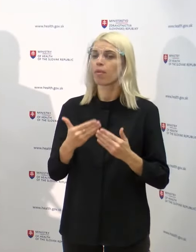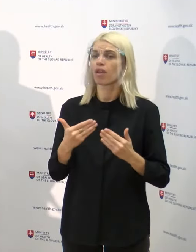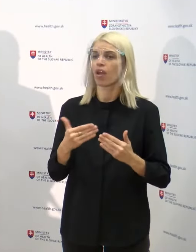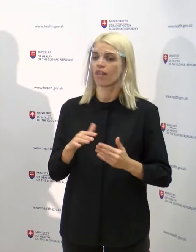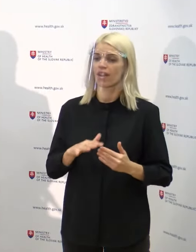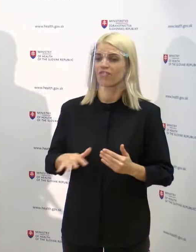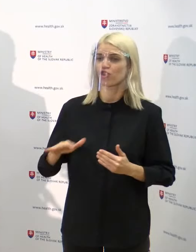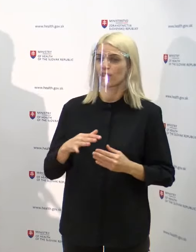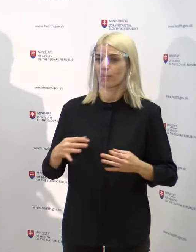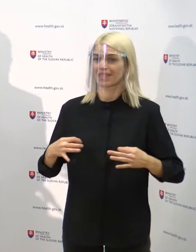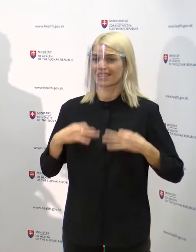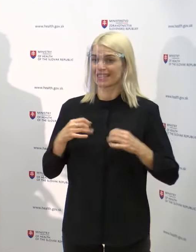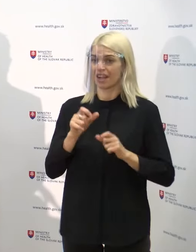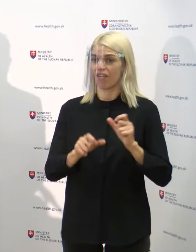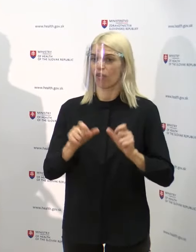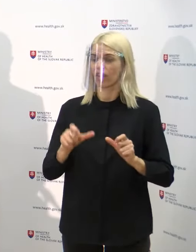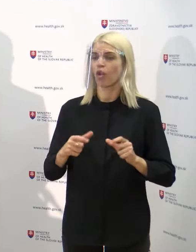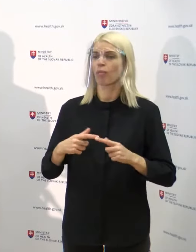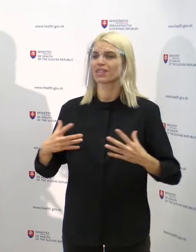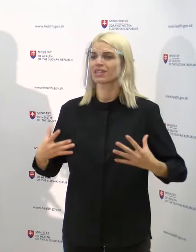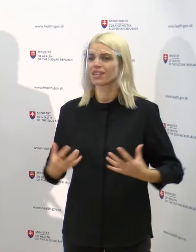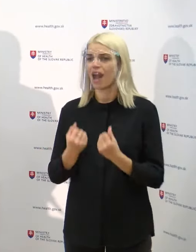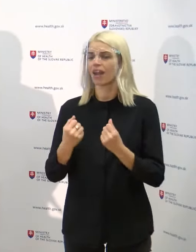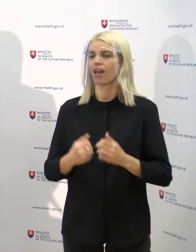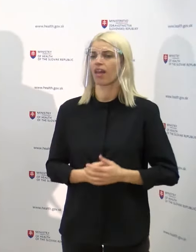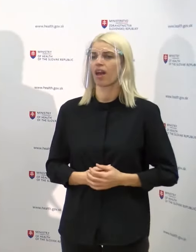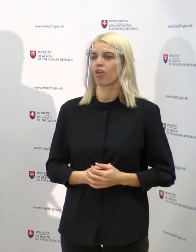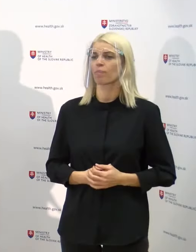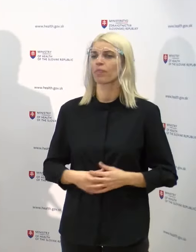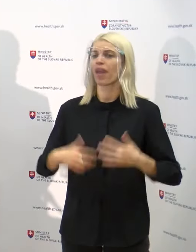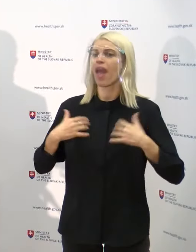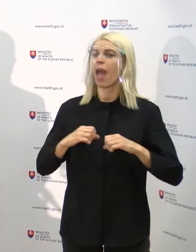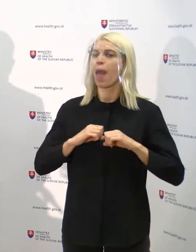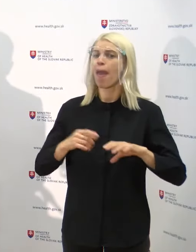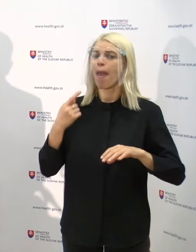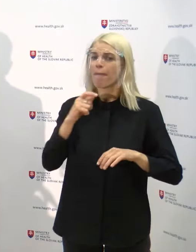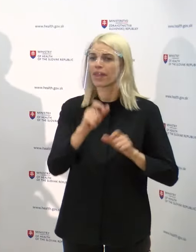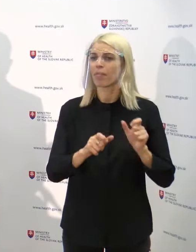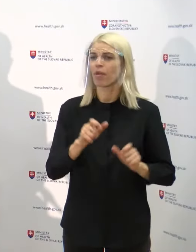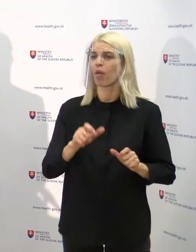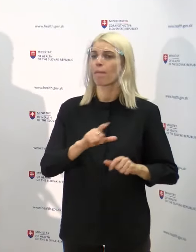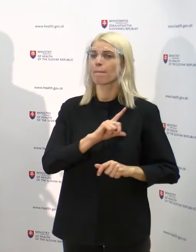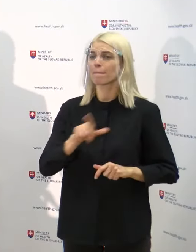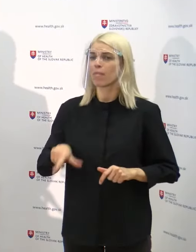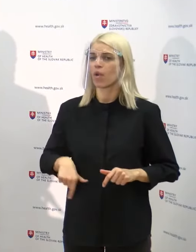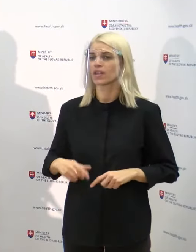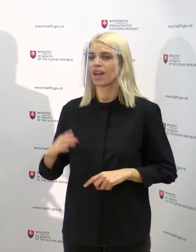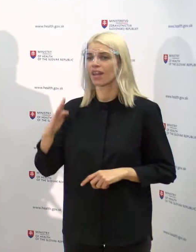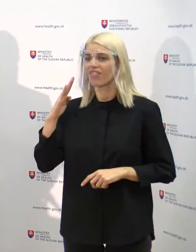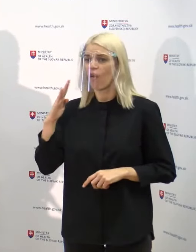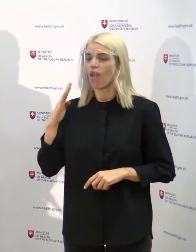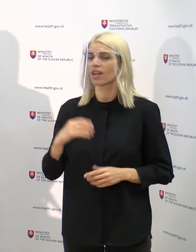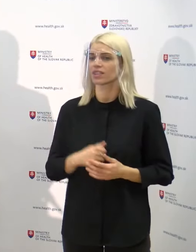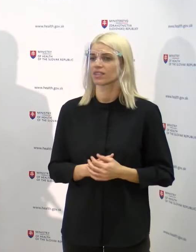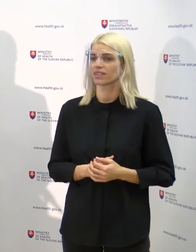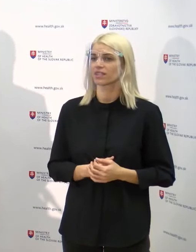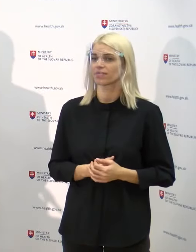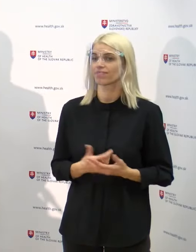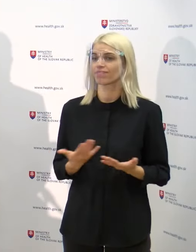všetkým zdravotníkom, záchranárom, epidemiológom, policajtom, vojakom za to,